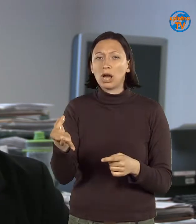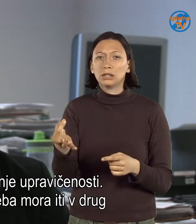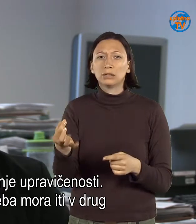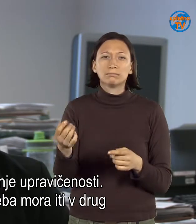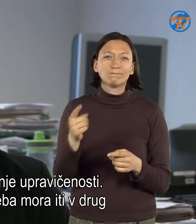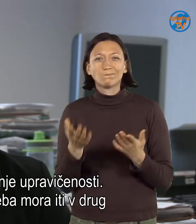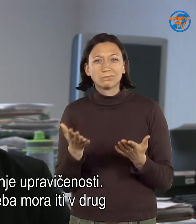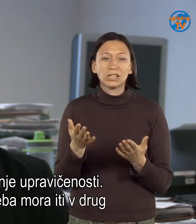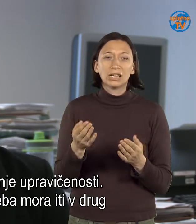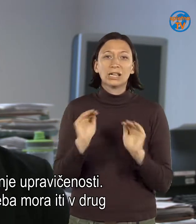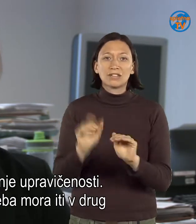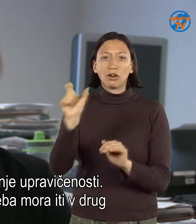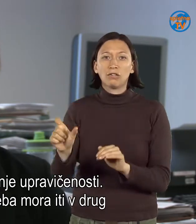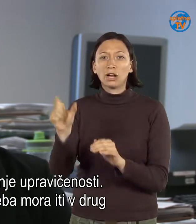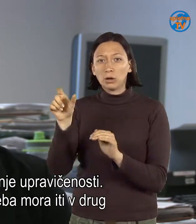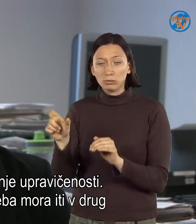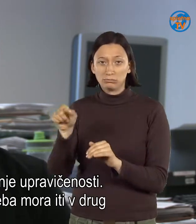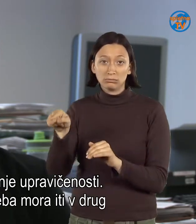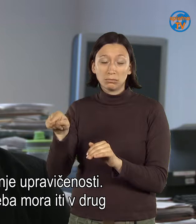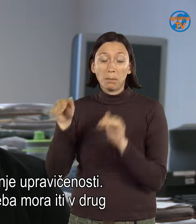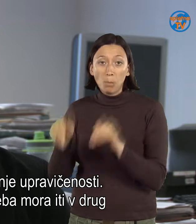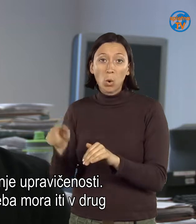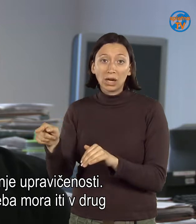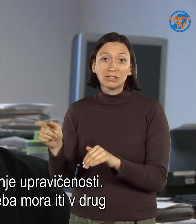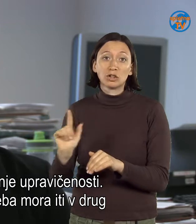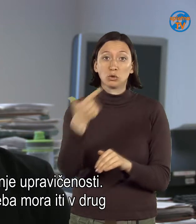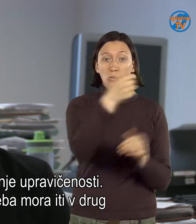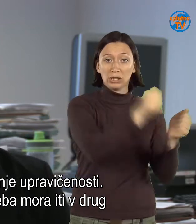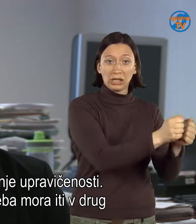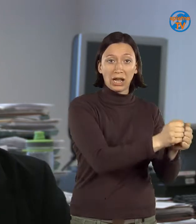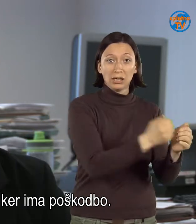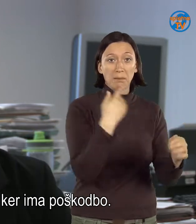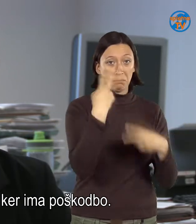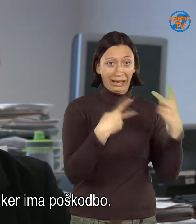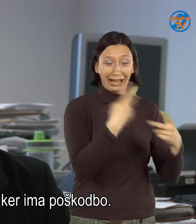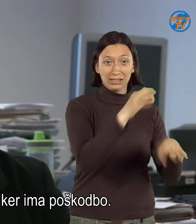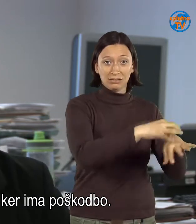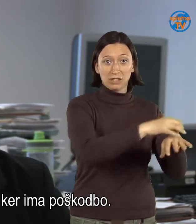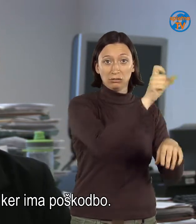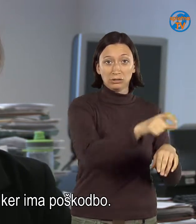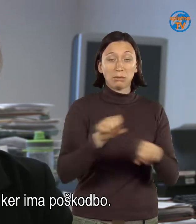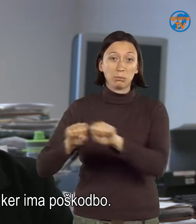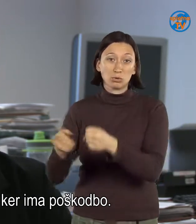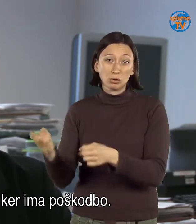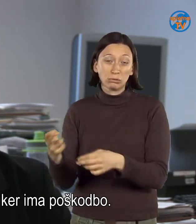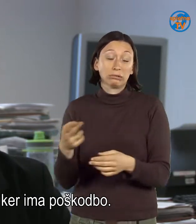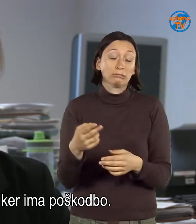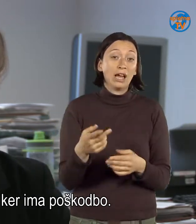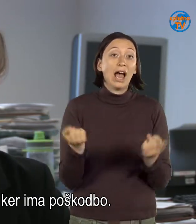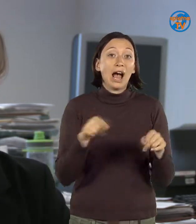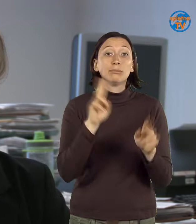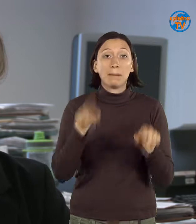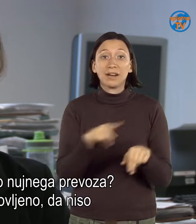postavlja vprašanje. Zavarovana oseba pač mora iti v drug kraj k zdravniku, ima kakšno poškodbo,